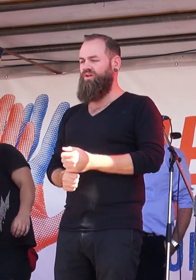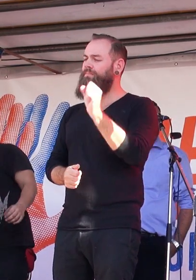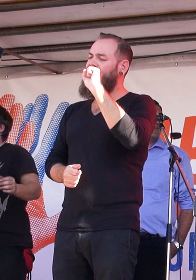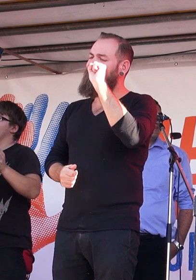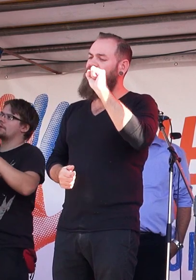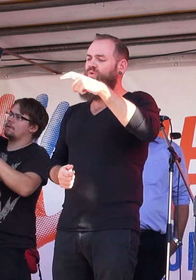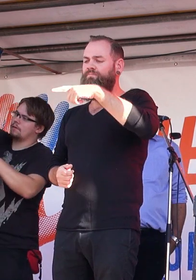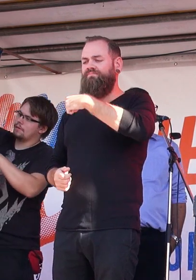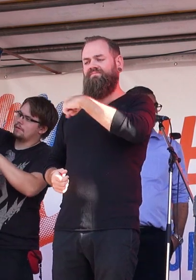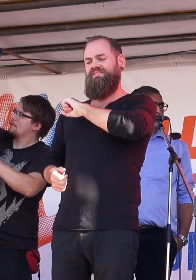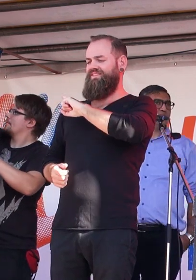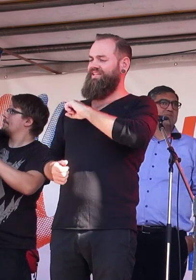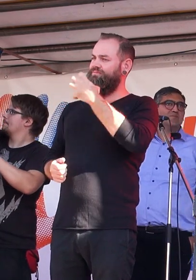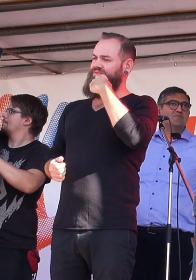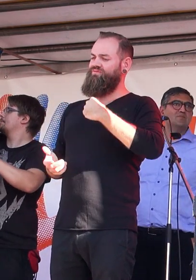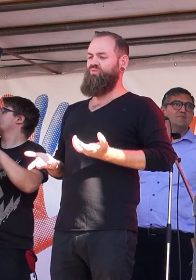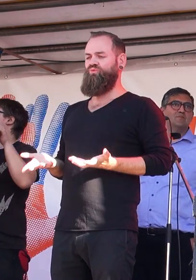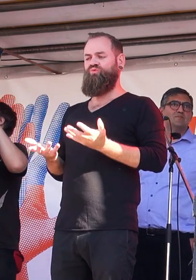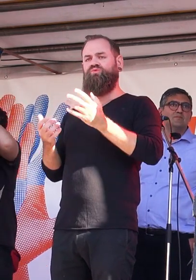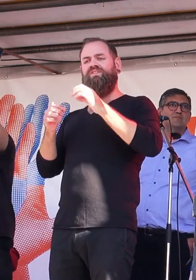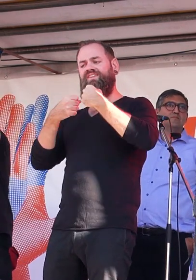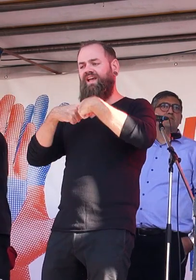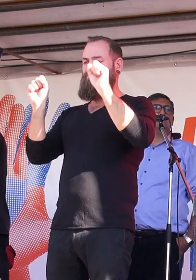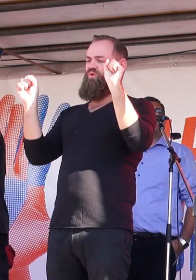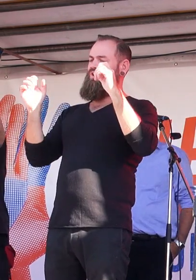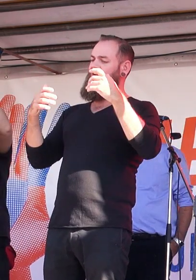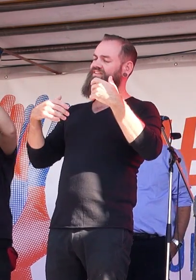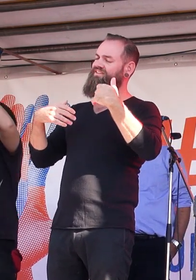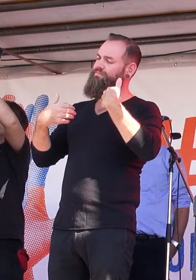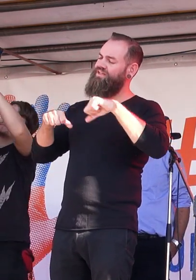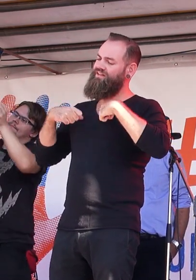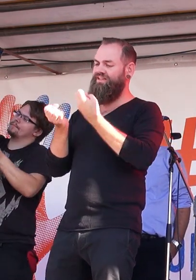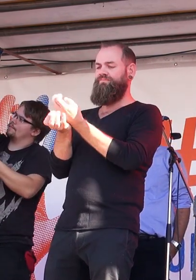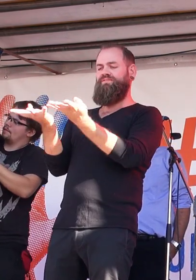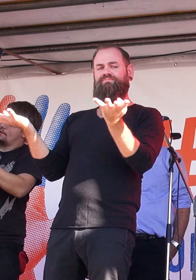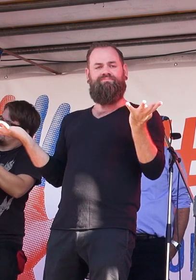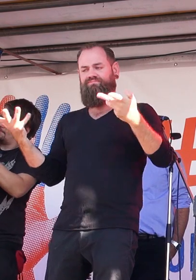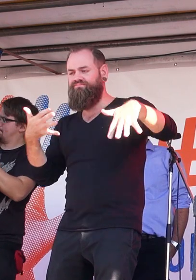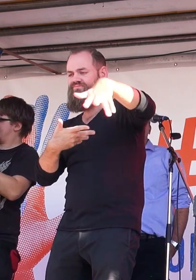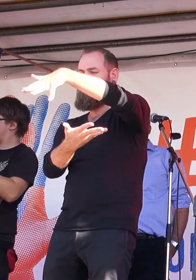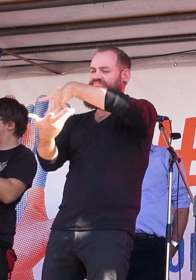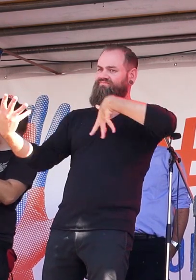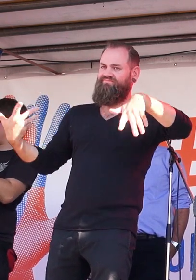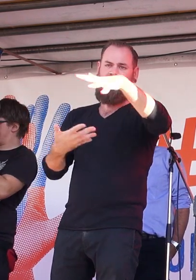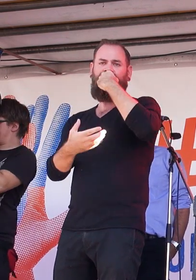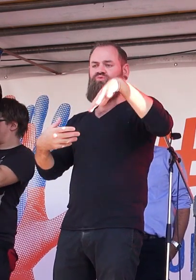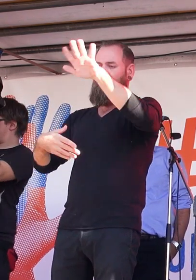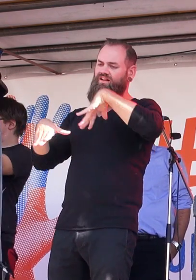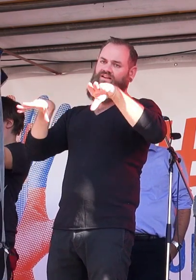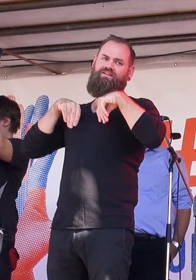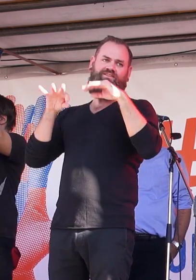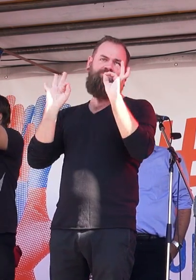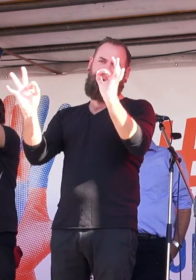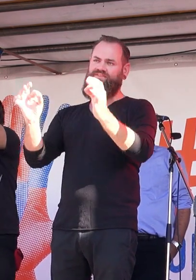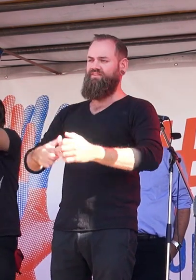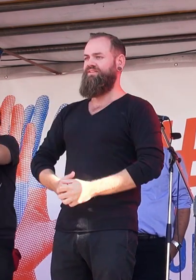in der wir der Vielfalt und der Komplexität von Menschenfeindlichkeit ins Auge sehen. Ich möchte in einer Demokratie leben,